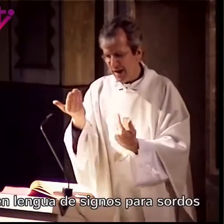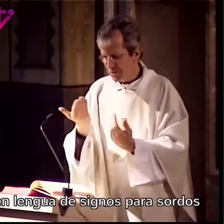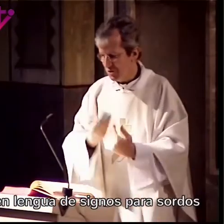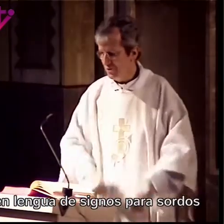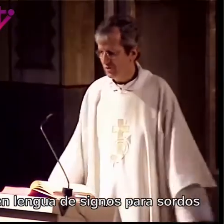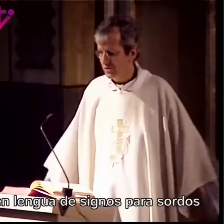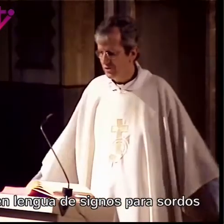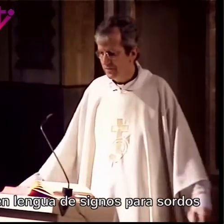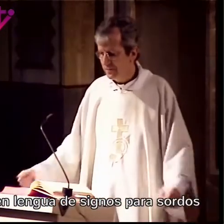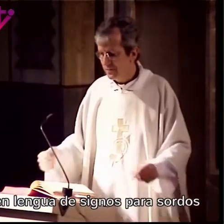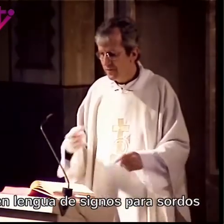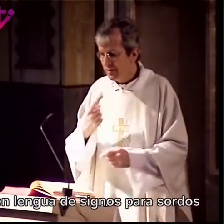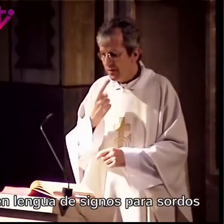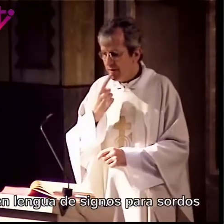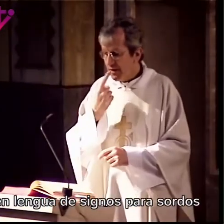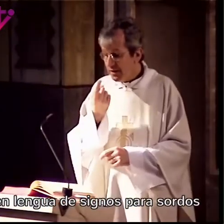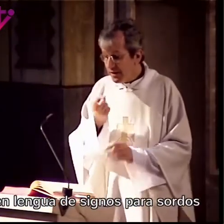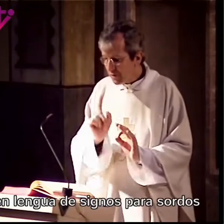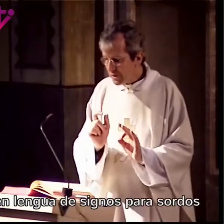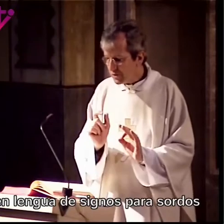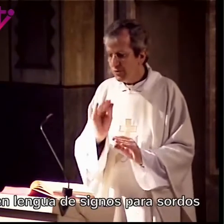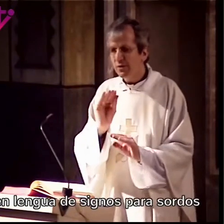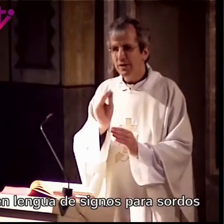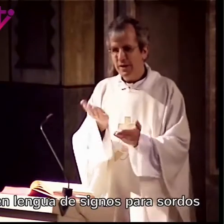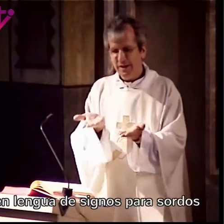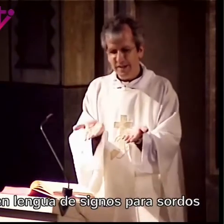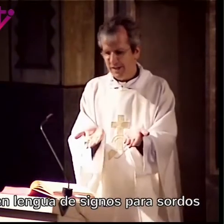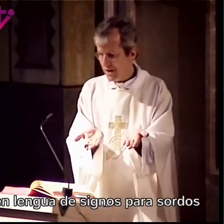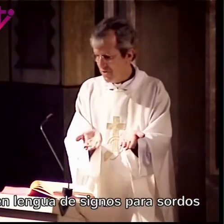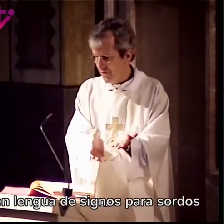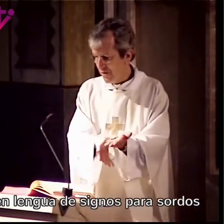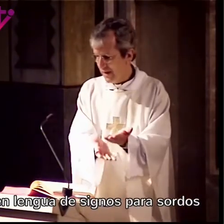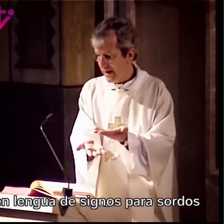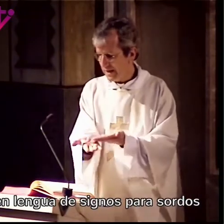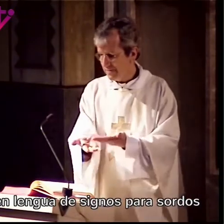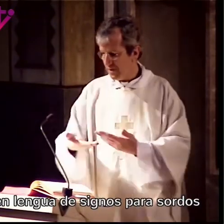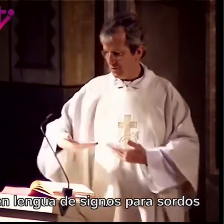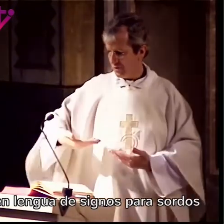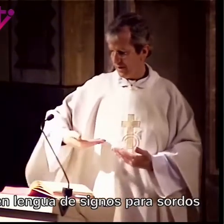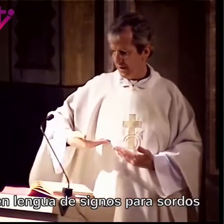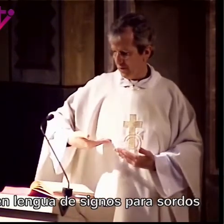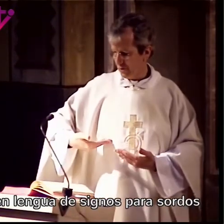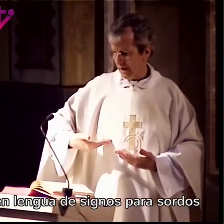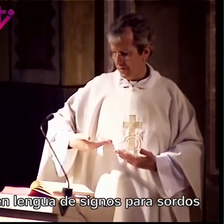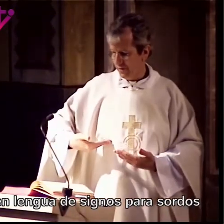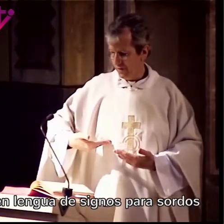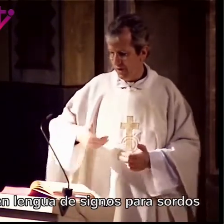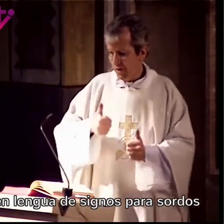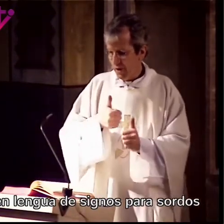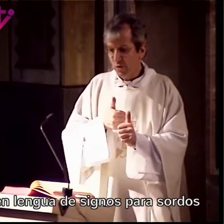vosotros. Y diciendo esto, les enseñó las manos y el costado. Los